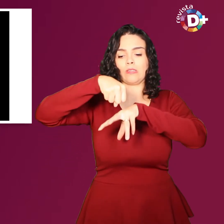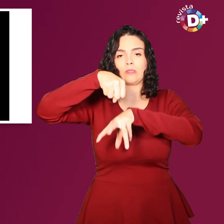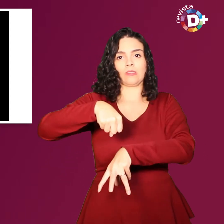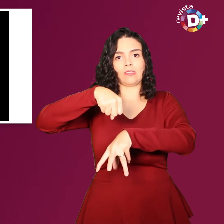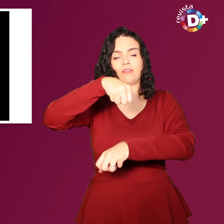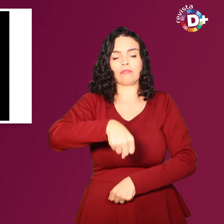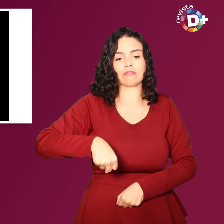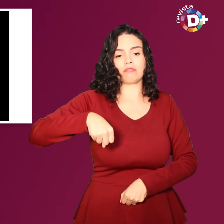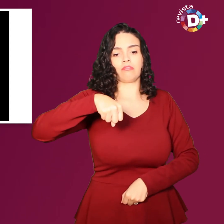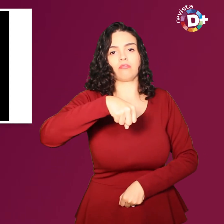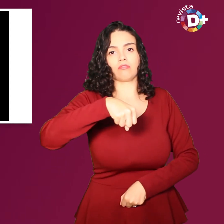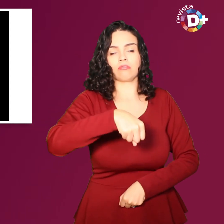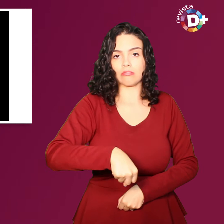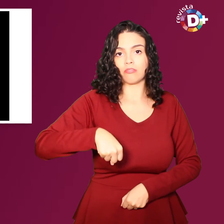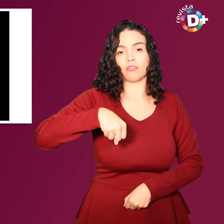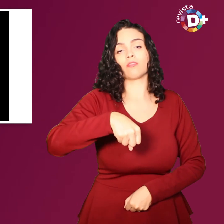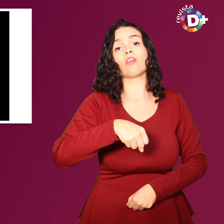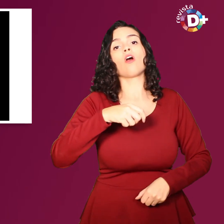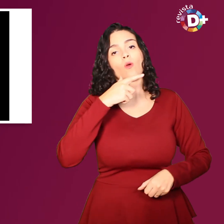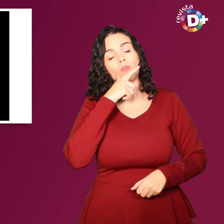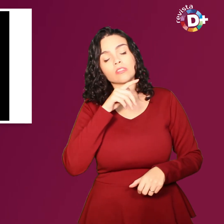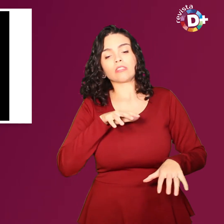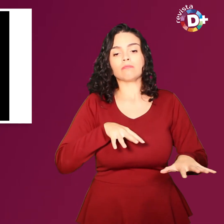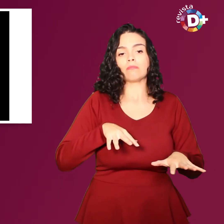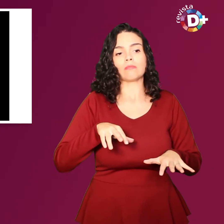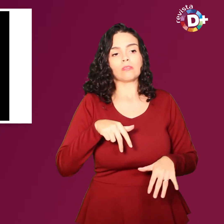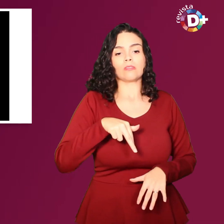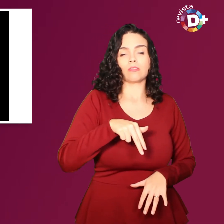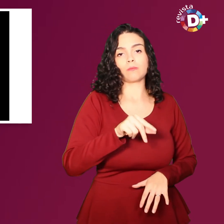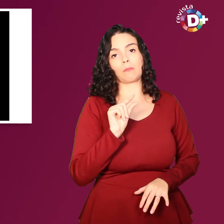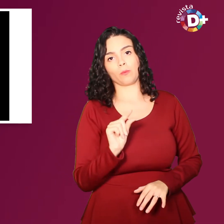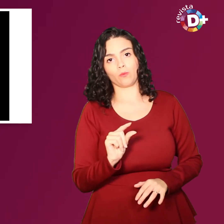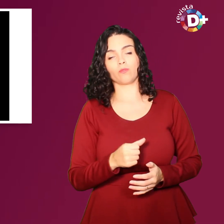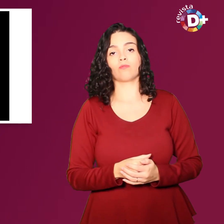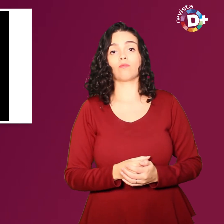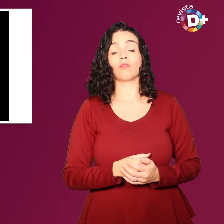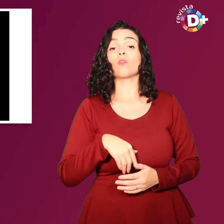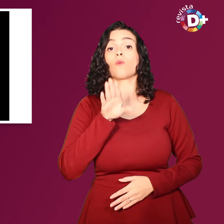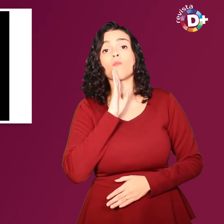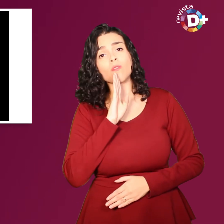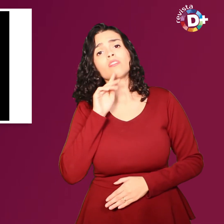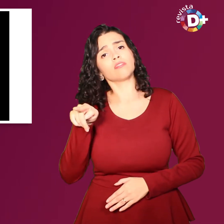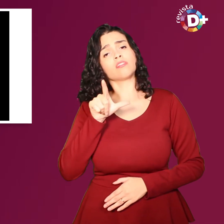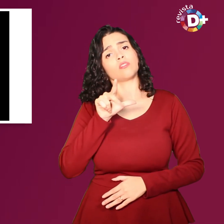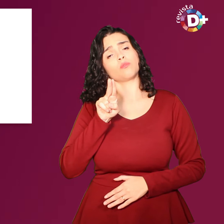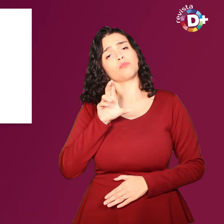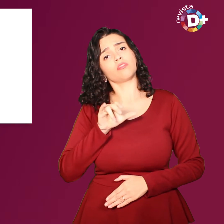de 4 pontas, mas conseguia andar e já mexia o corpo. Porém, como conheci a rede